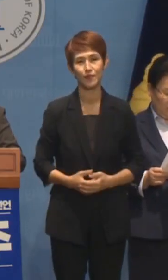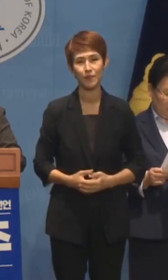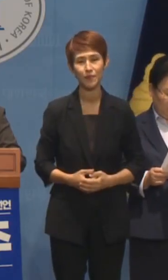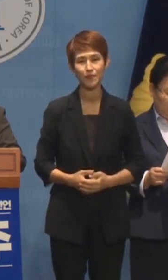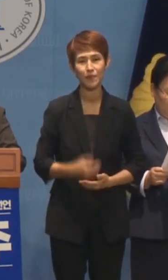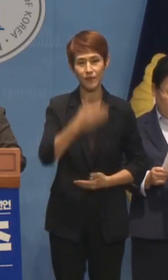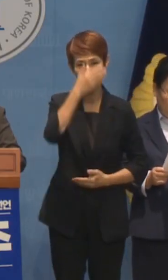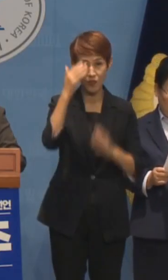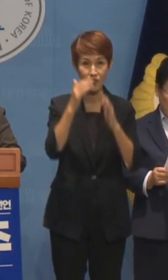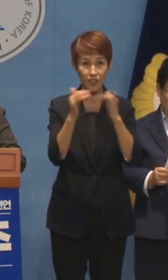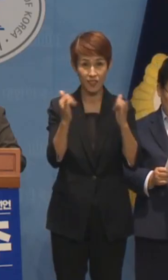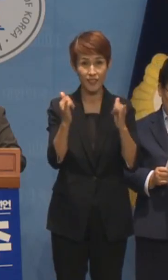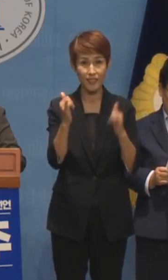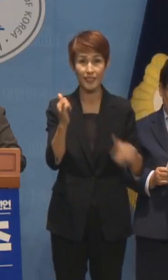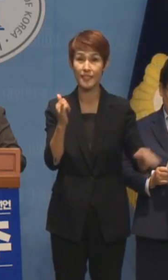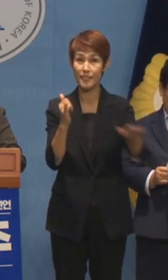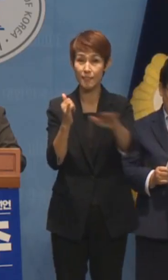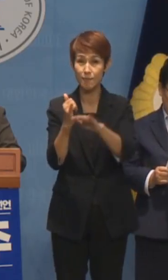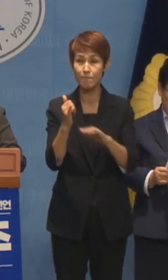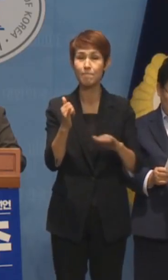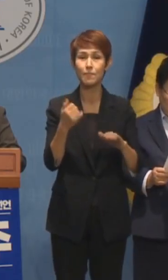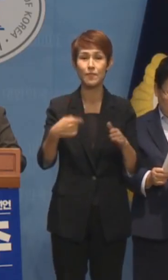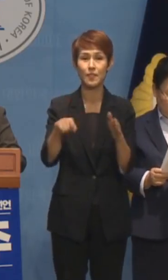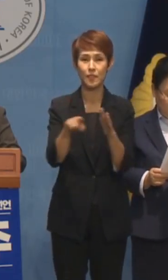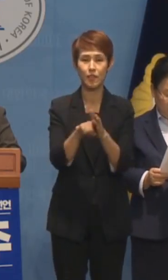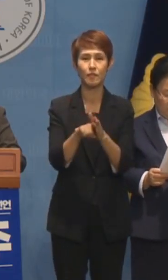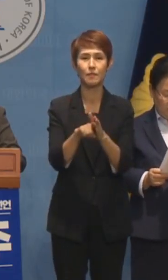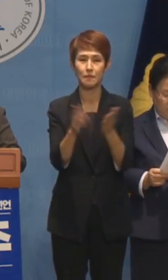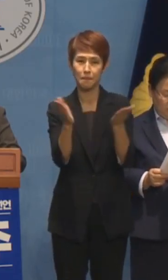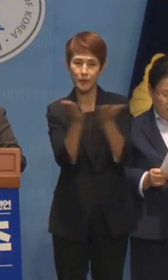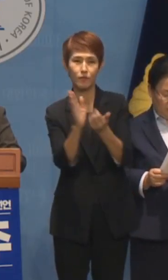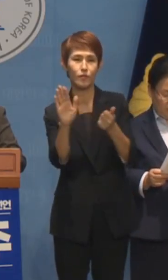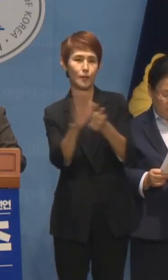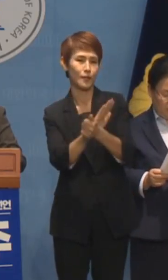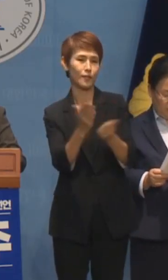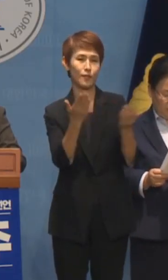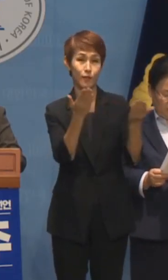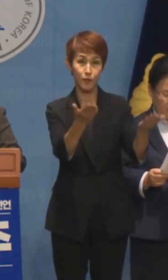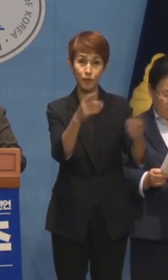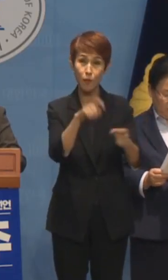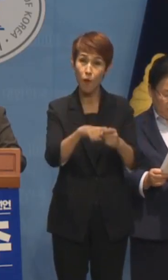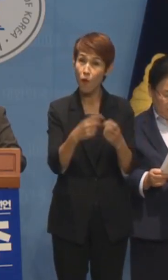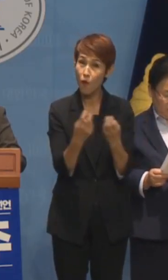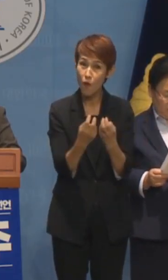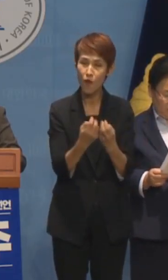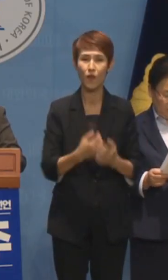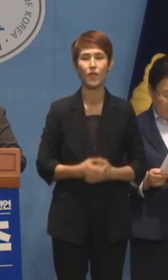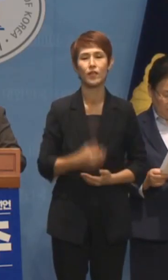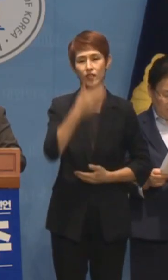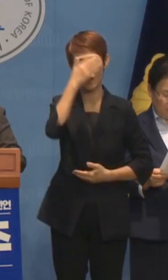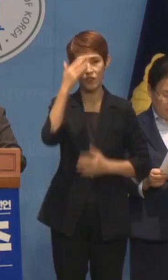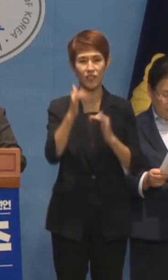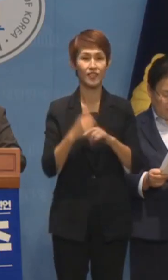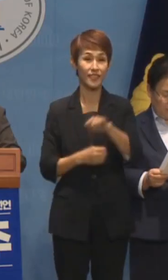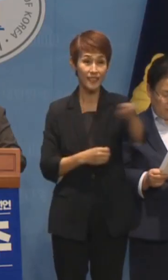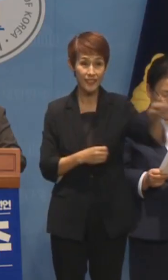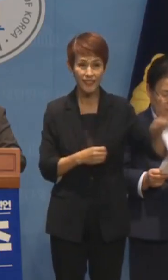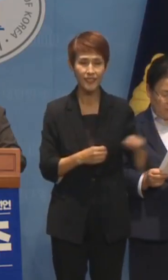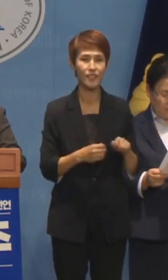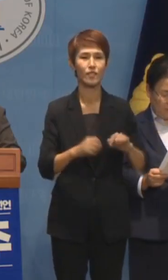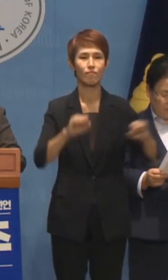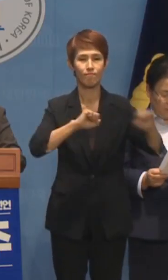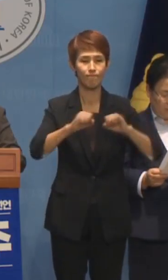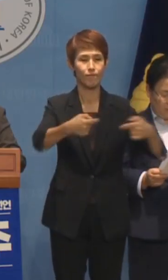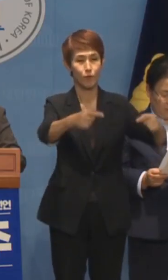마지막으로 청년들을 위해서 맞춤형 서비스들을 제공하기 위해 청년 당원들의 참여와